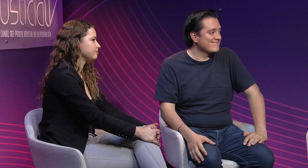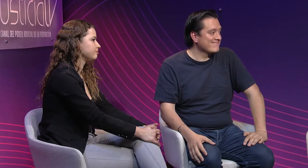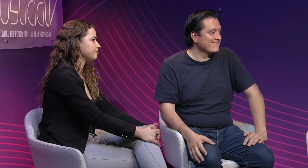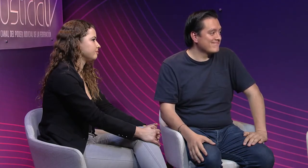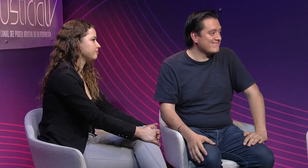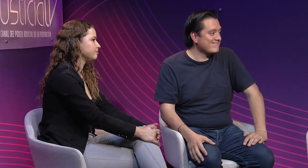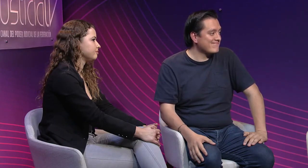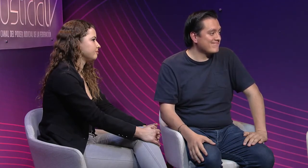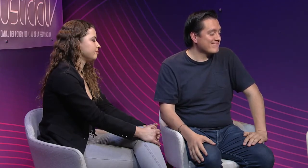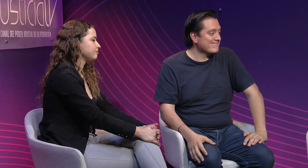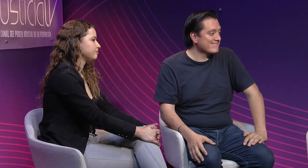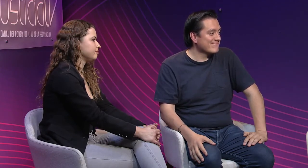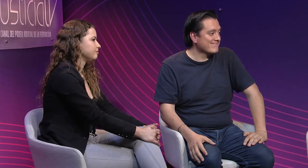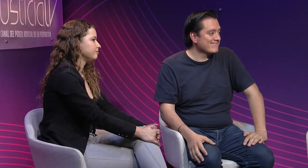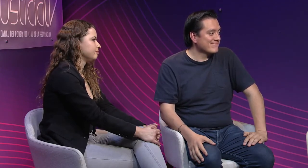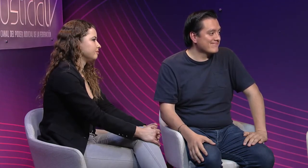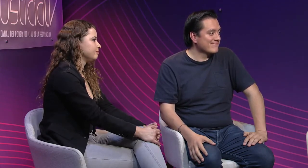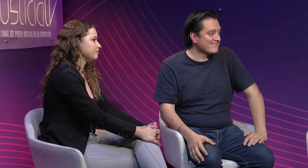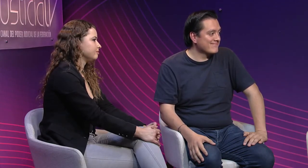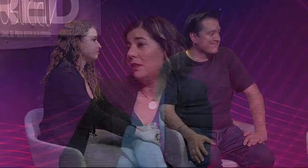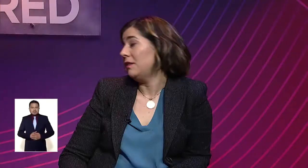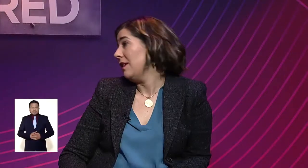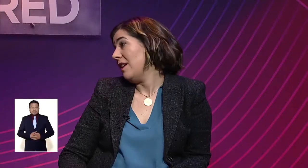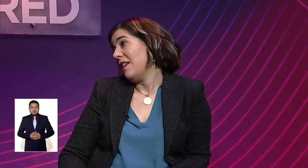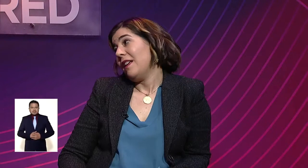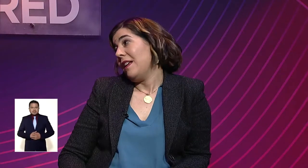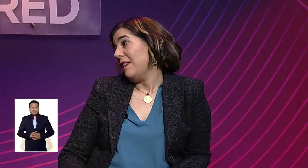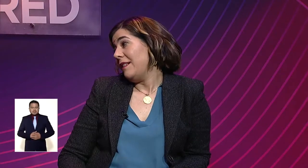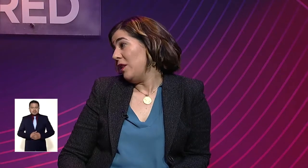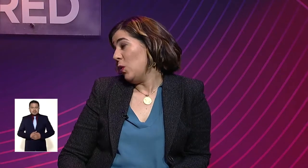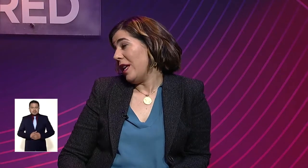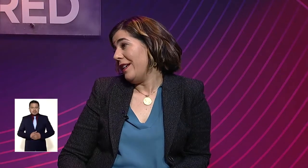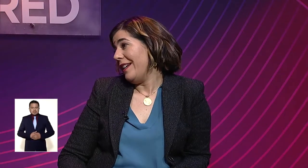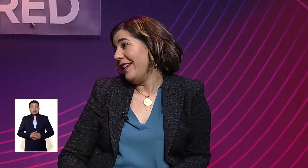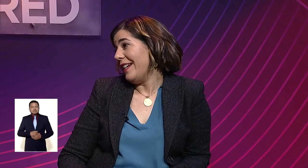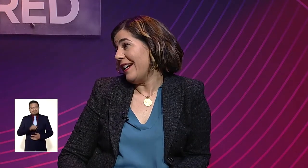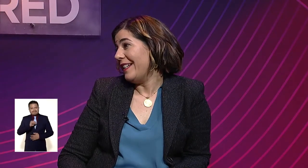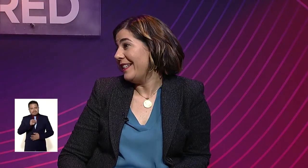independientemente de si eres oyente o sordo. Claro, sí. Sin duda. Erika.